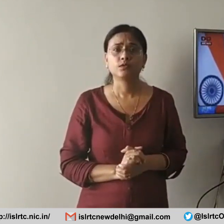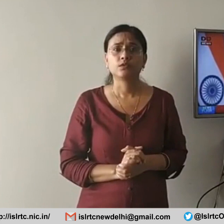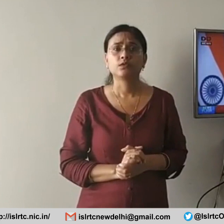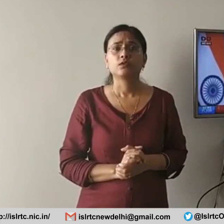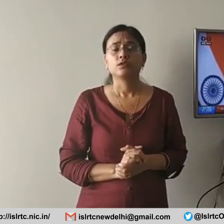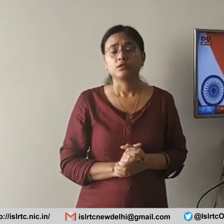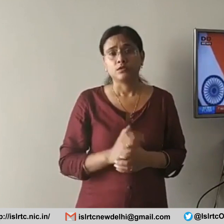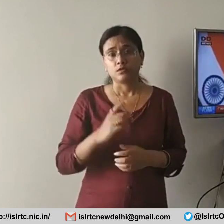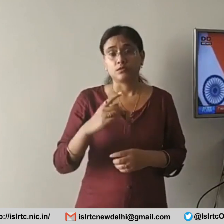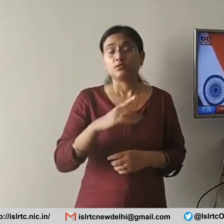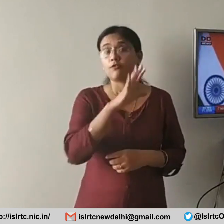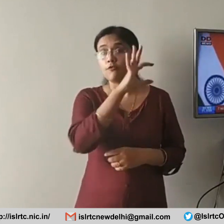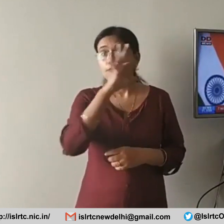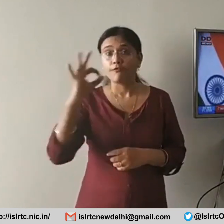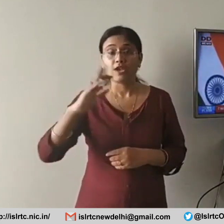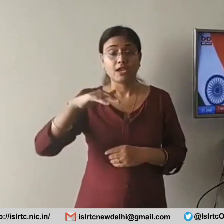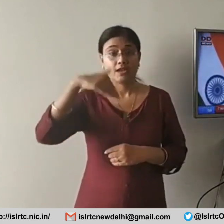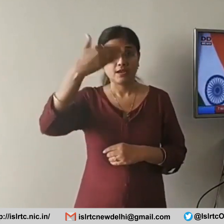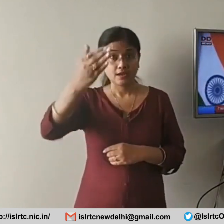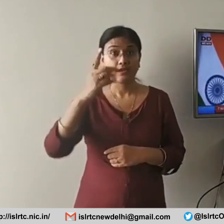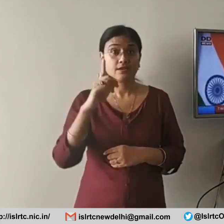अगले एक सप्ताह में